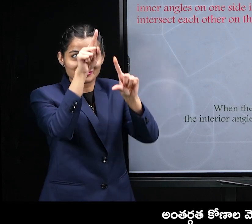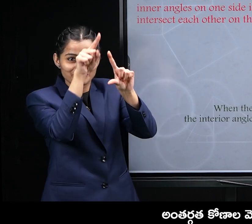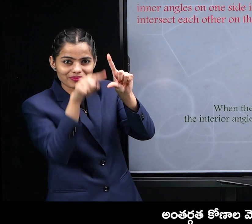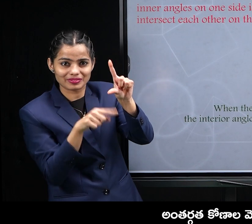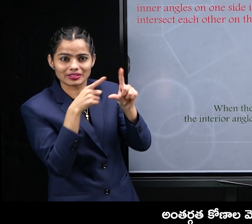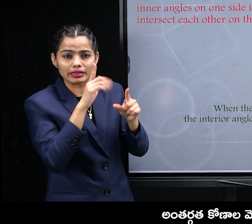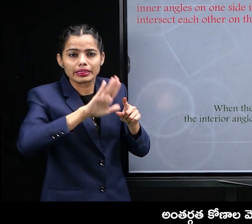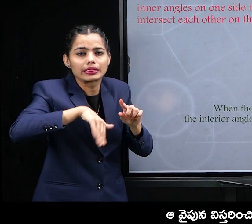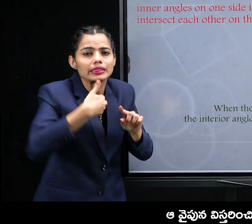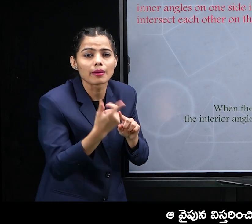Road